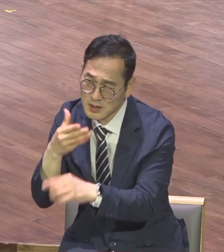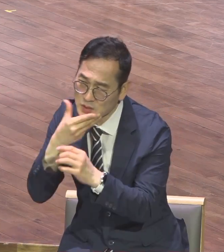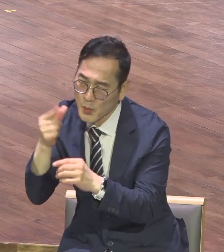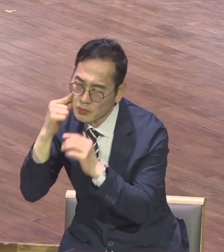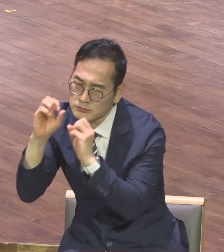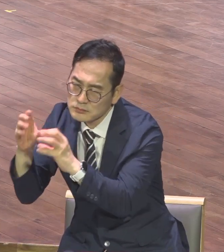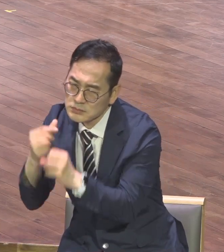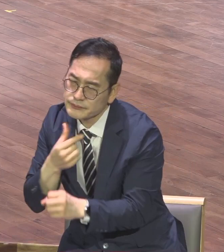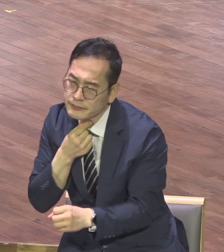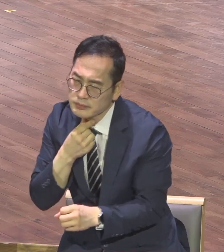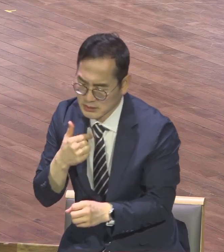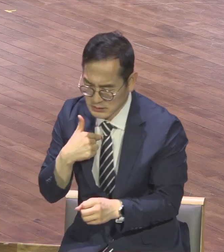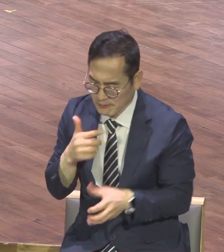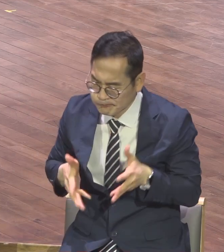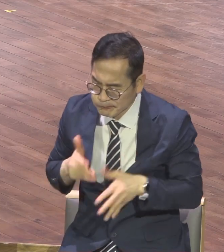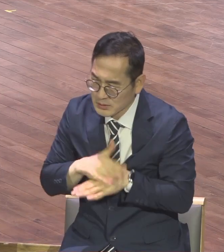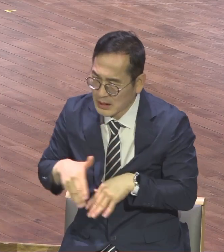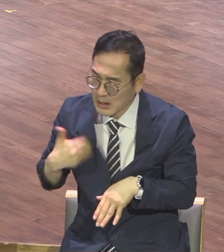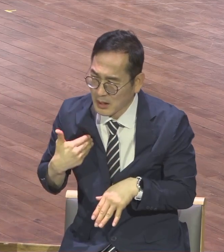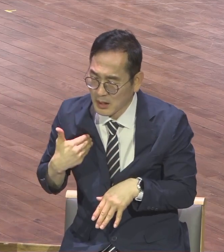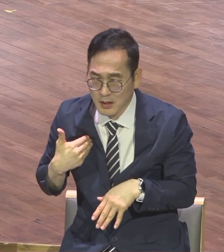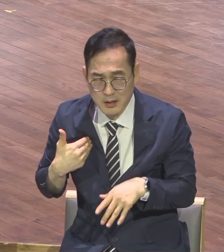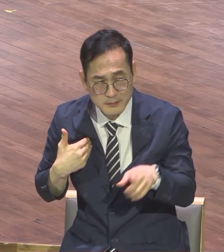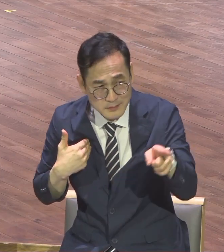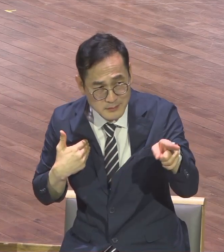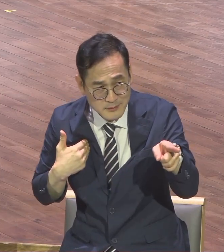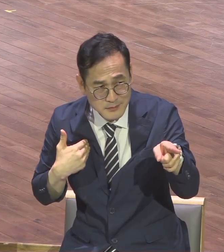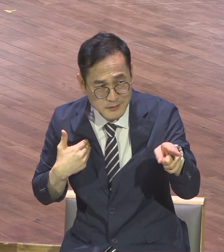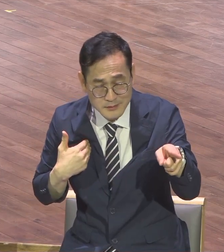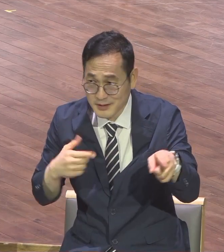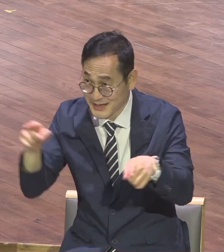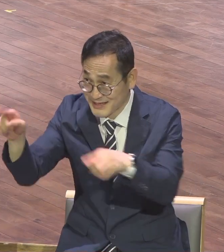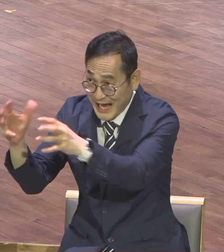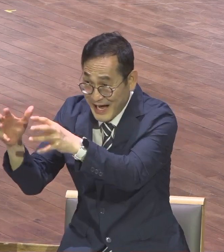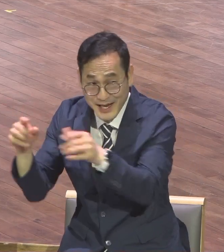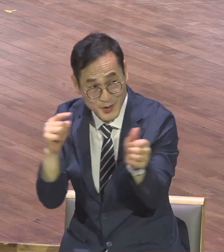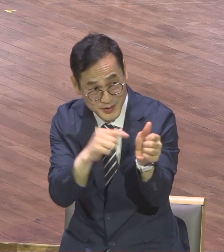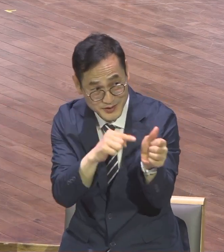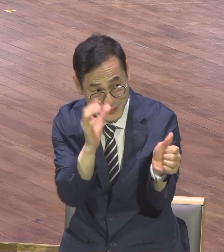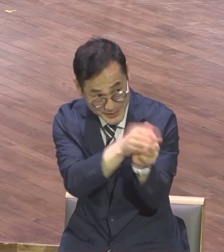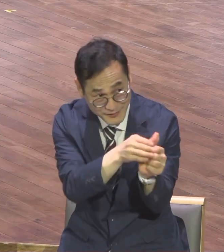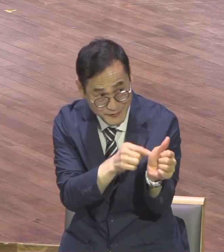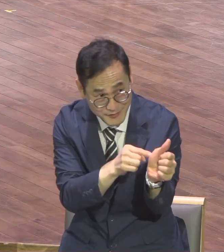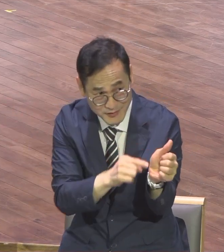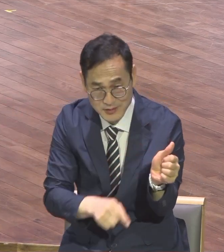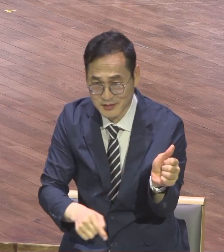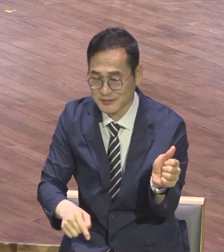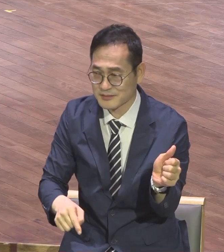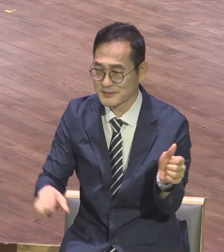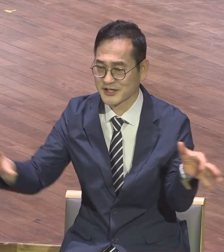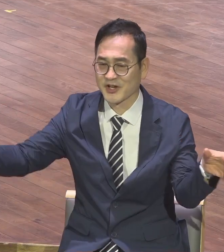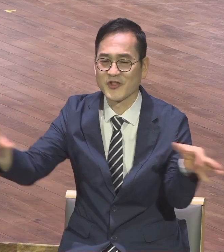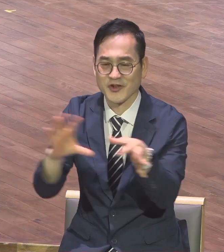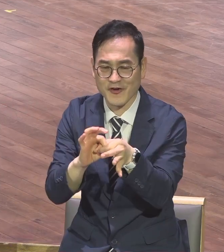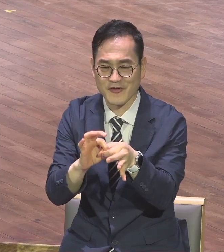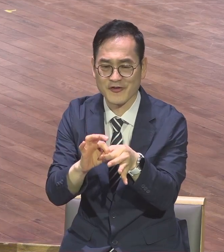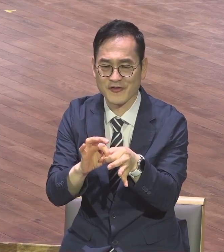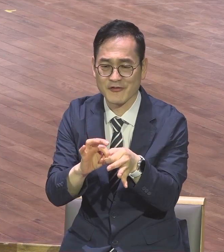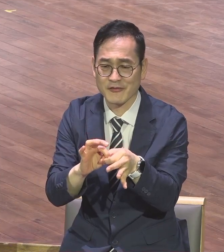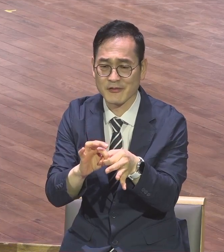되는데 연결할 수 있도록 하나님께 기도하면서 인도를 받는 그 마음, 그 자세,